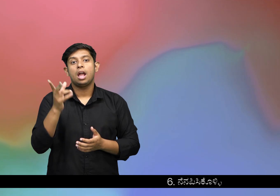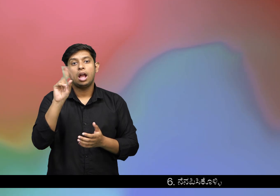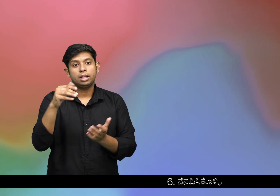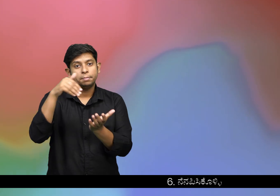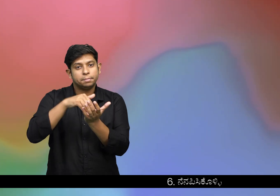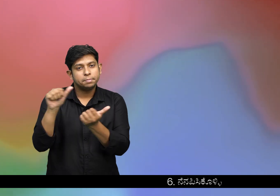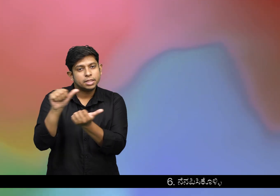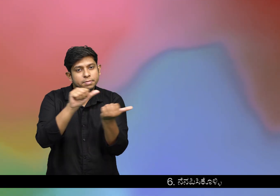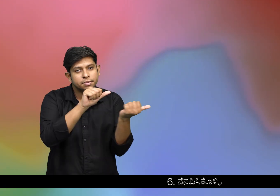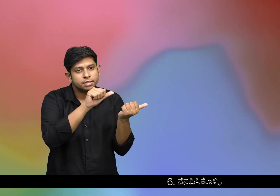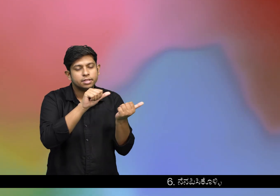ನೆನಪಿಸಿಕೊಳ್ಳಿ,